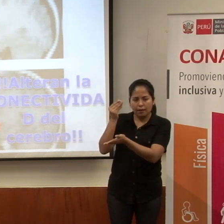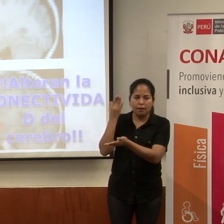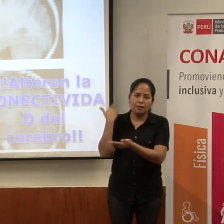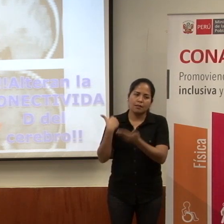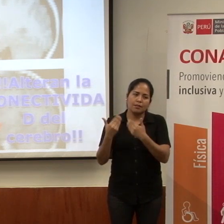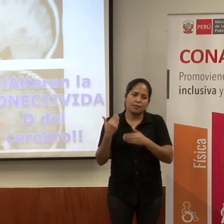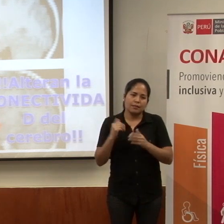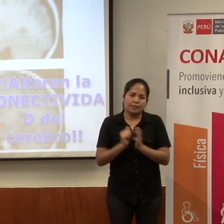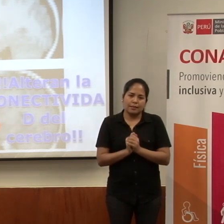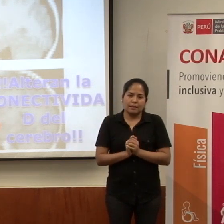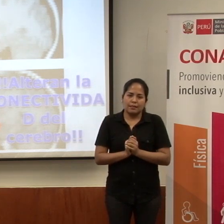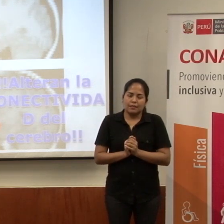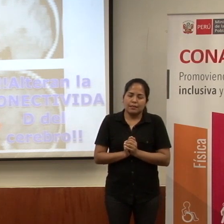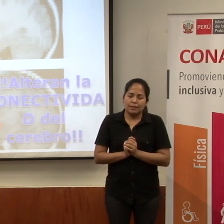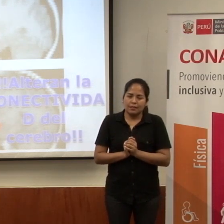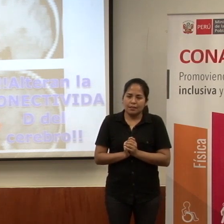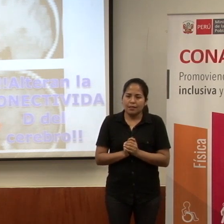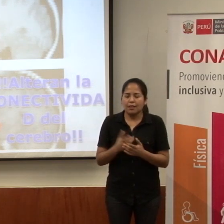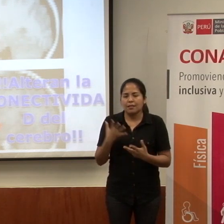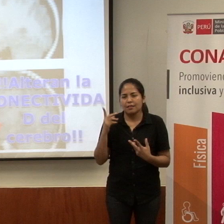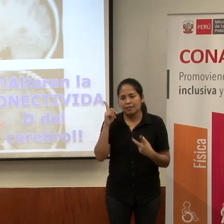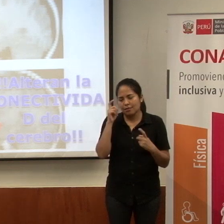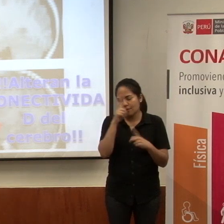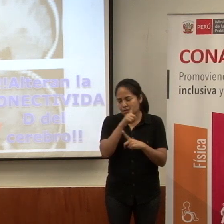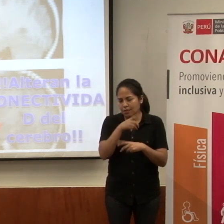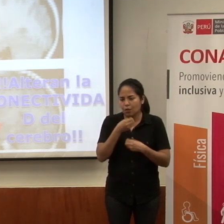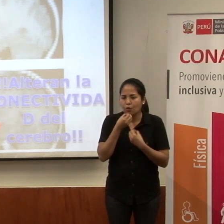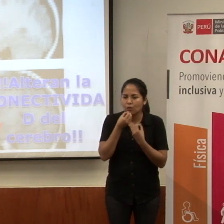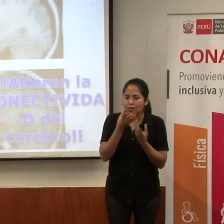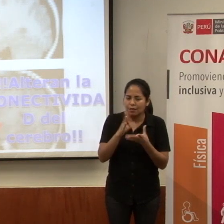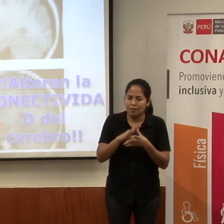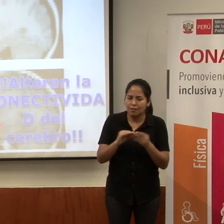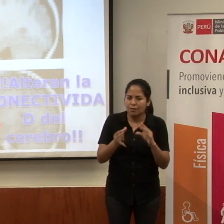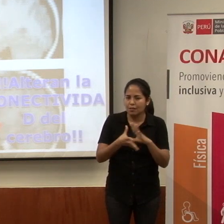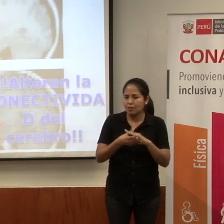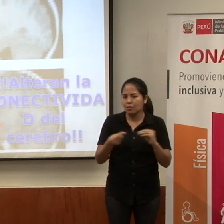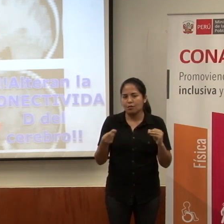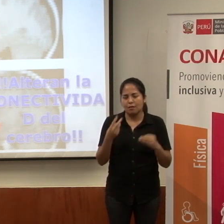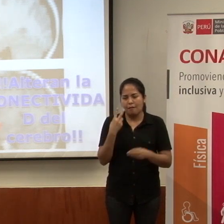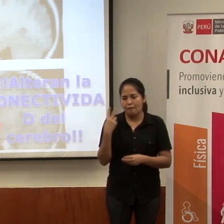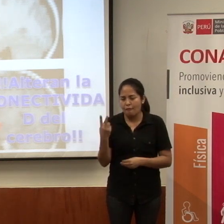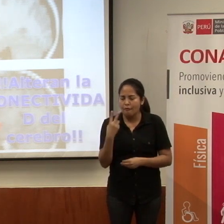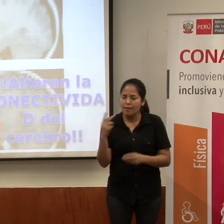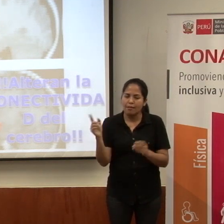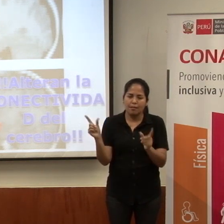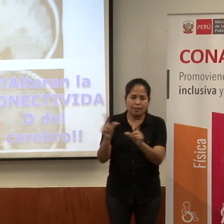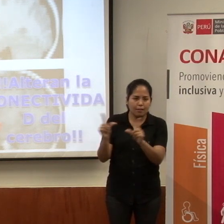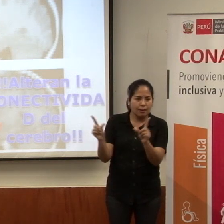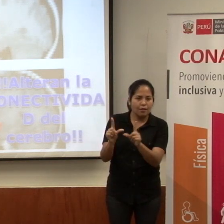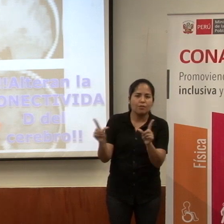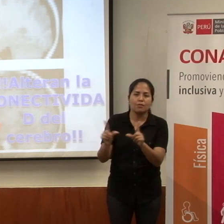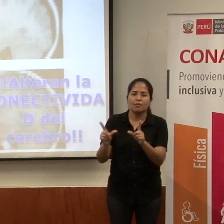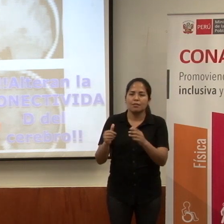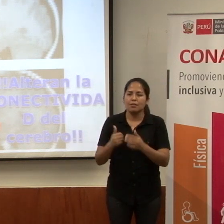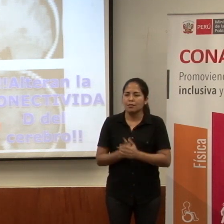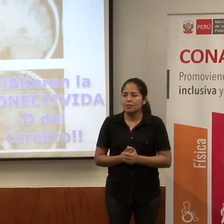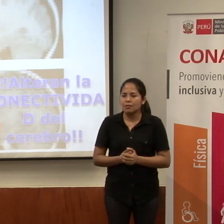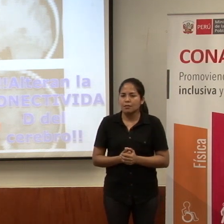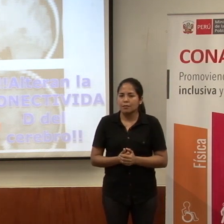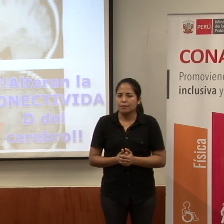que no se las voy a contar a ustedes porque nos duelen toda la vida. Nos duelen todos los días que vemos en la televisión, no